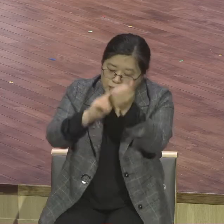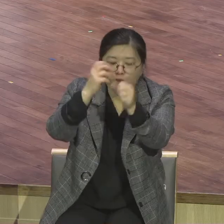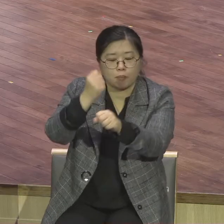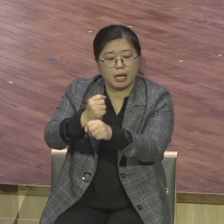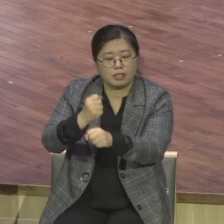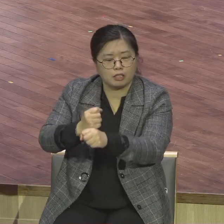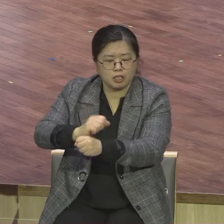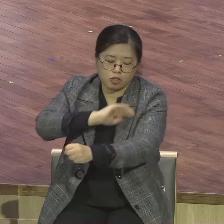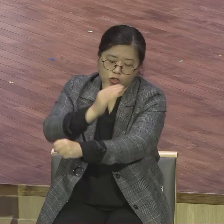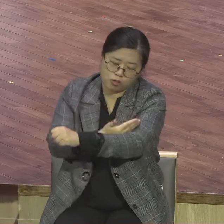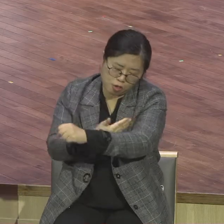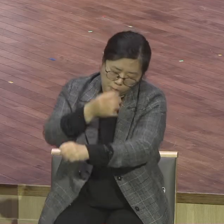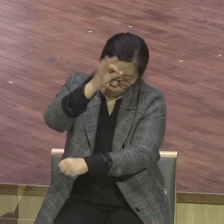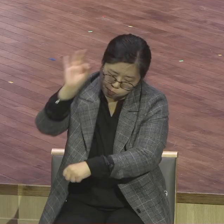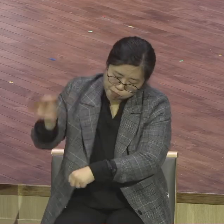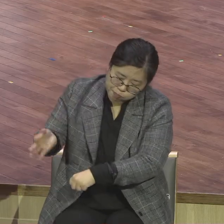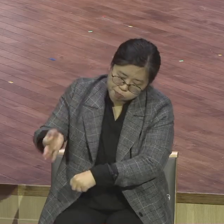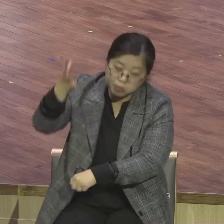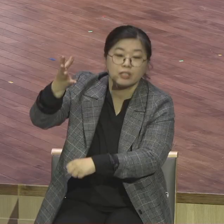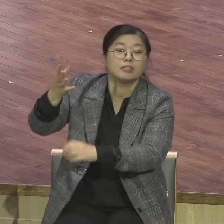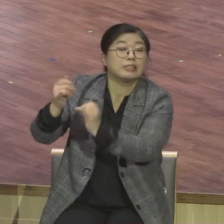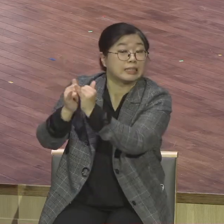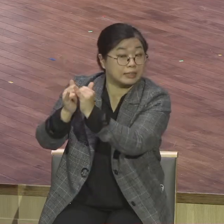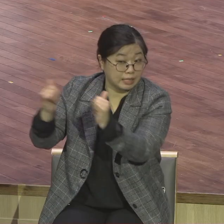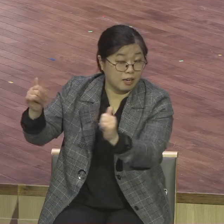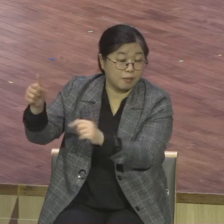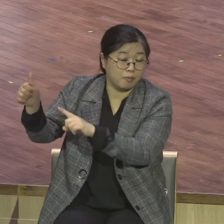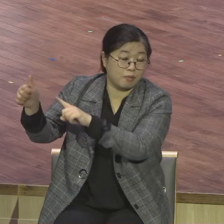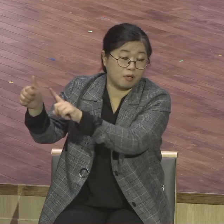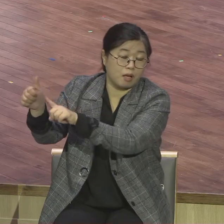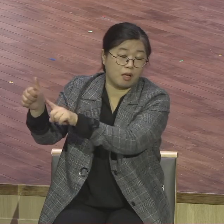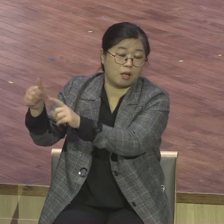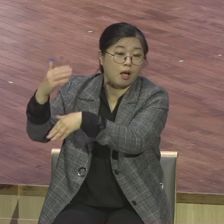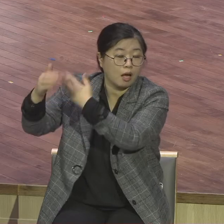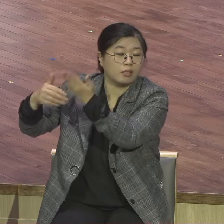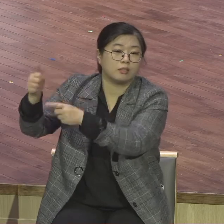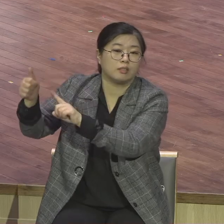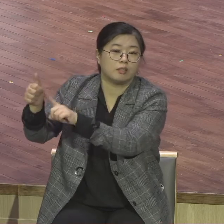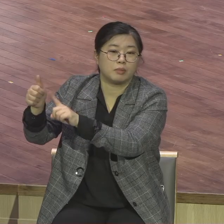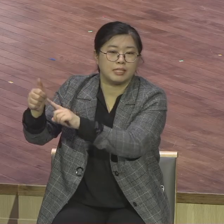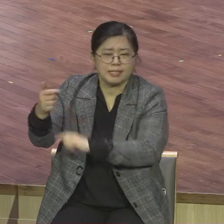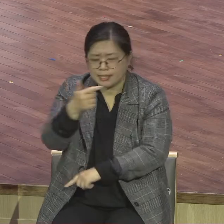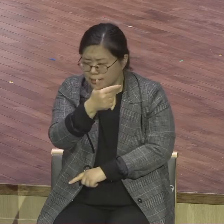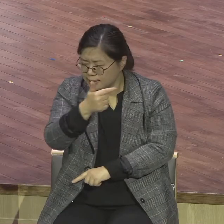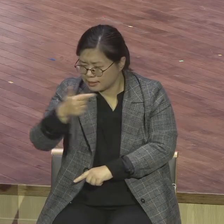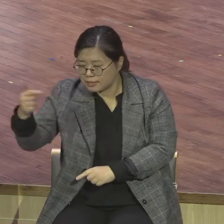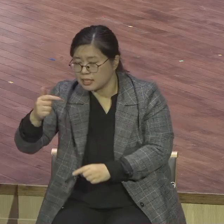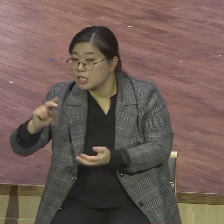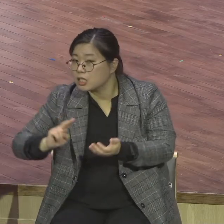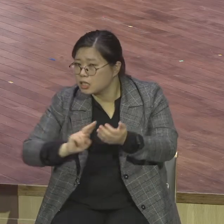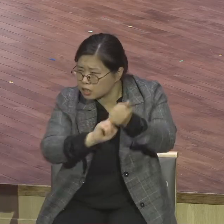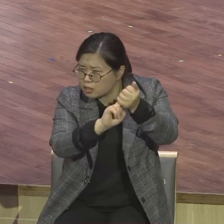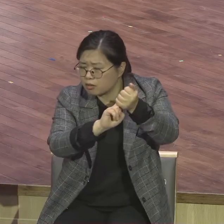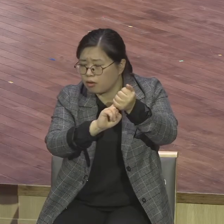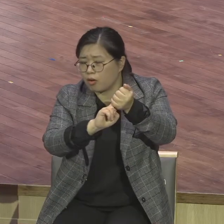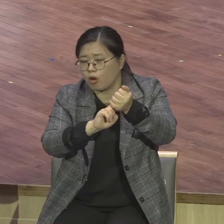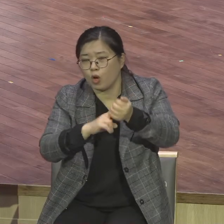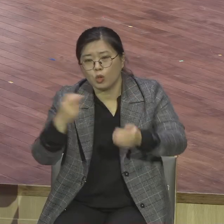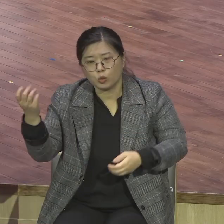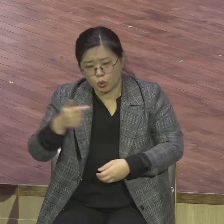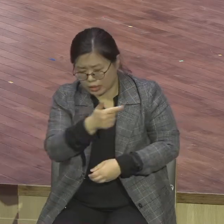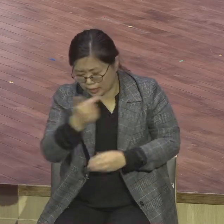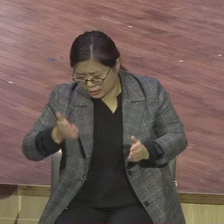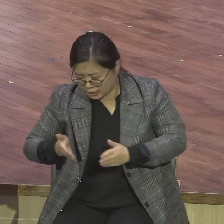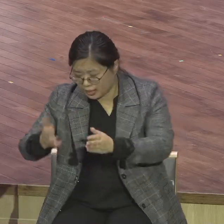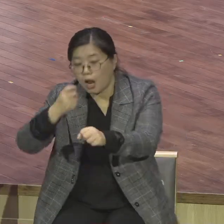부르겠다니까요. 큰 길을 만드시는 웨이메이커, 큰 기적을 일으키는 미라클 워크.